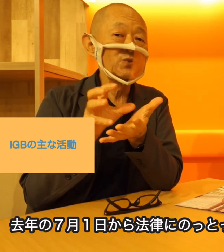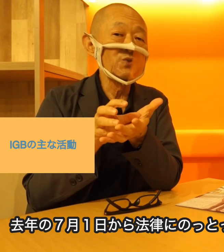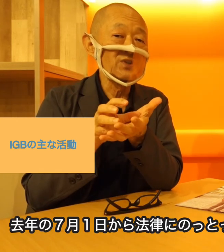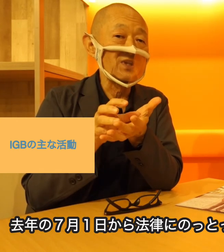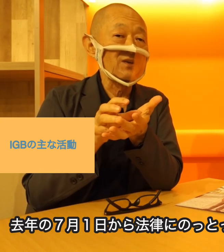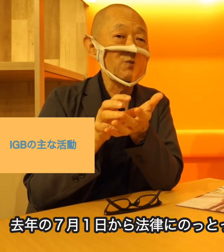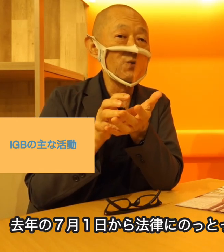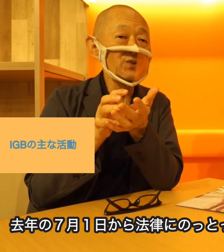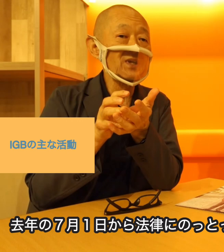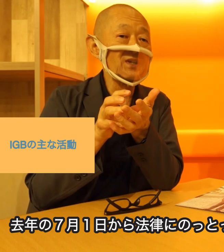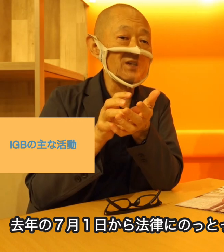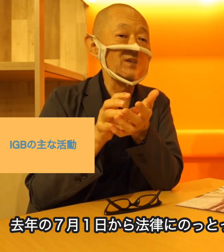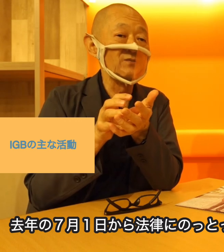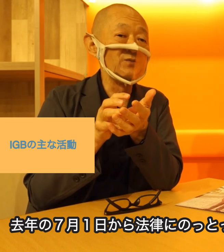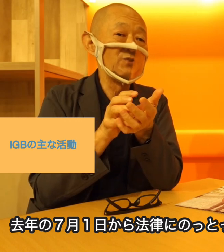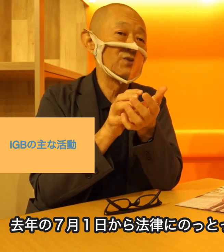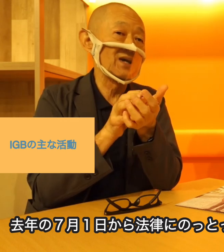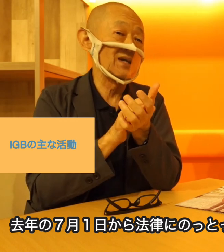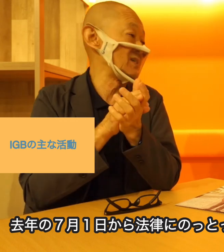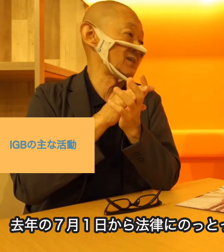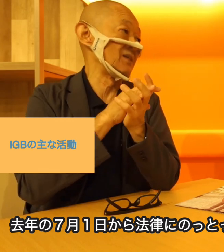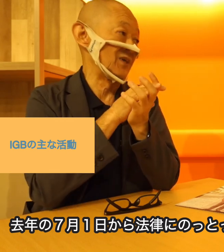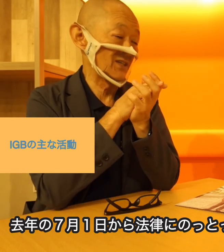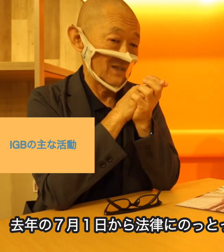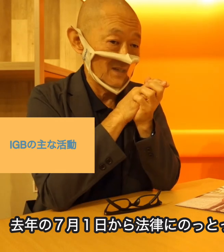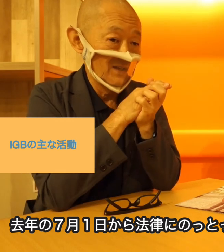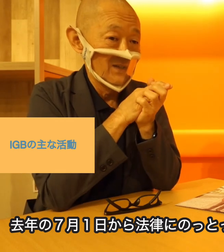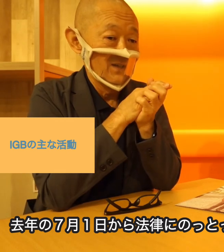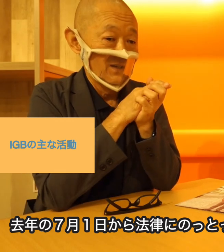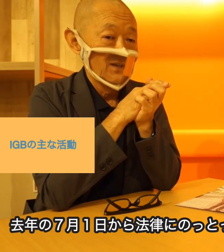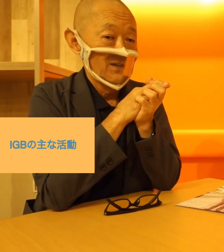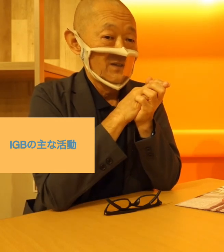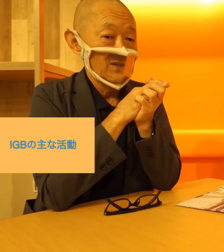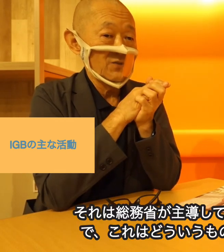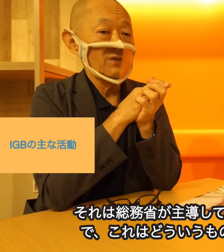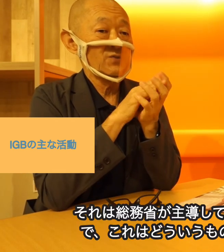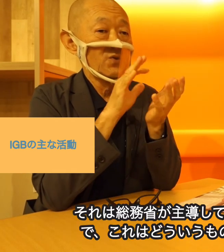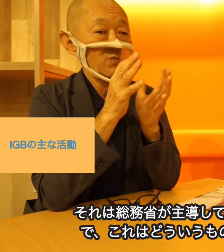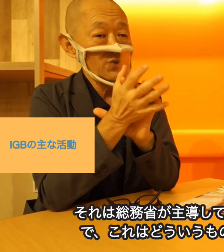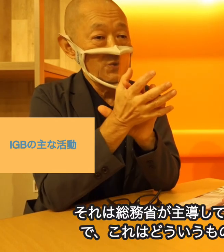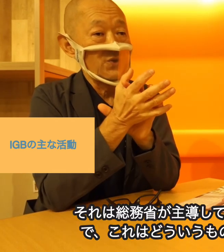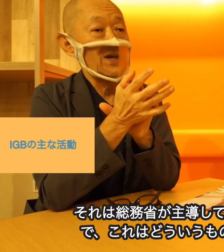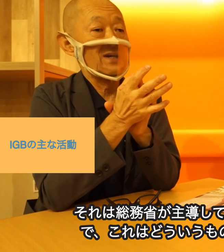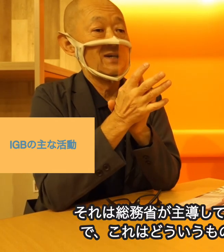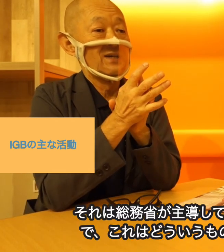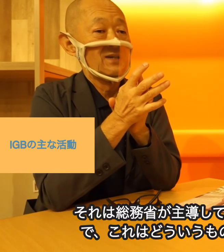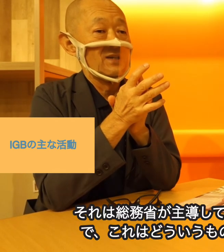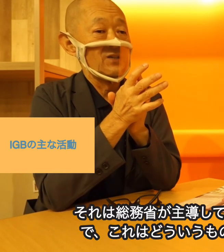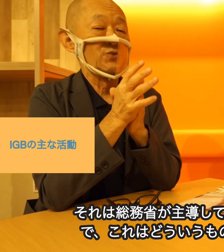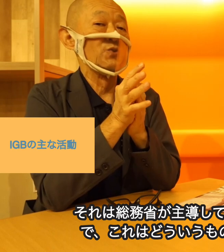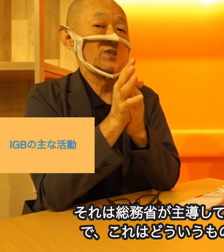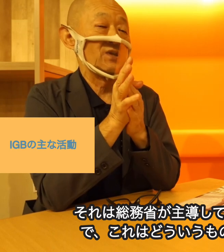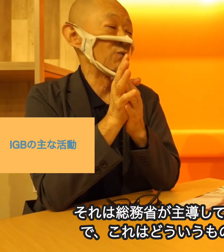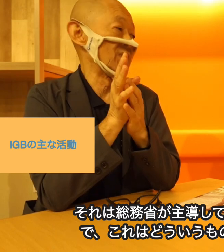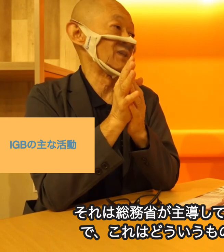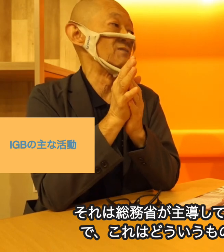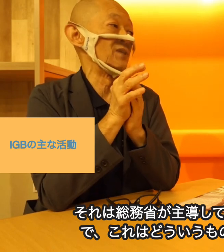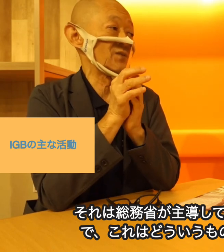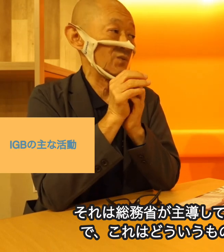とって公的に運用が開始されました。 そうなんですね。 それは総務省が主導して行ってるんですけども、